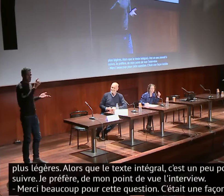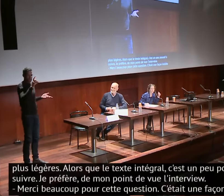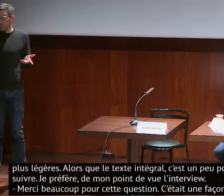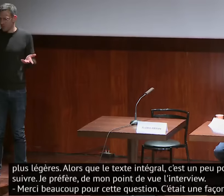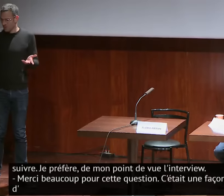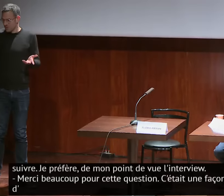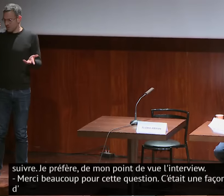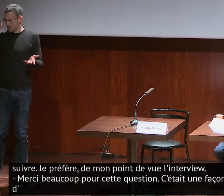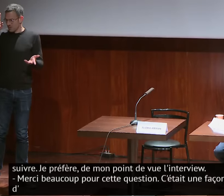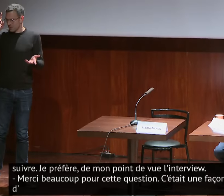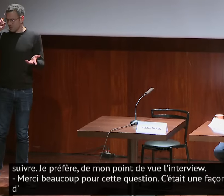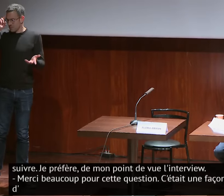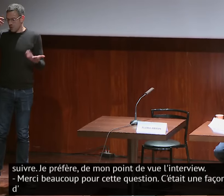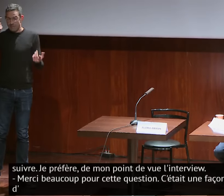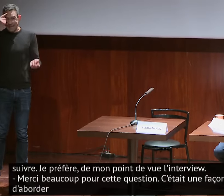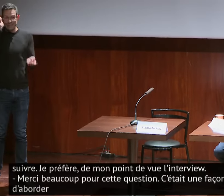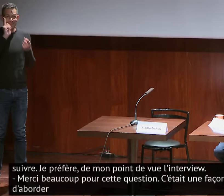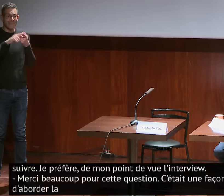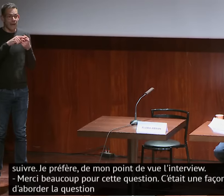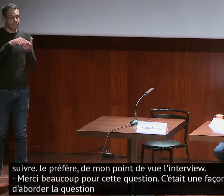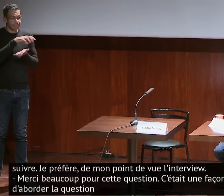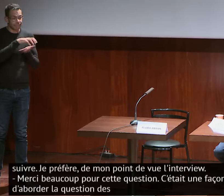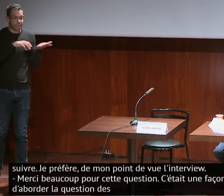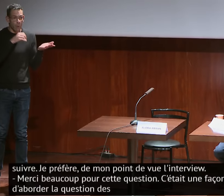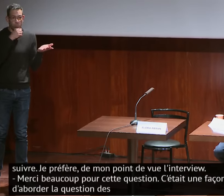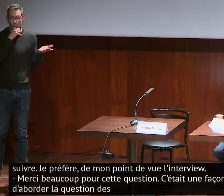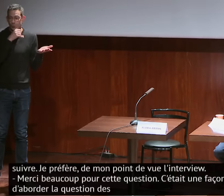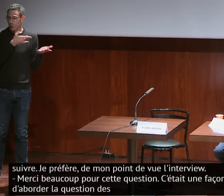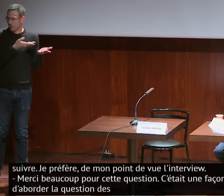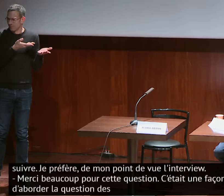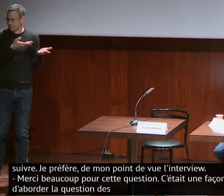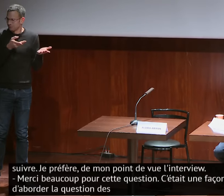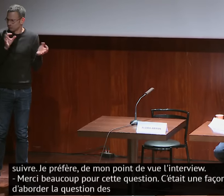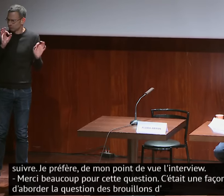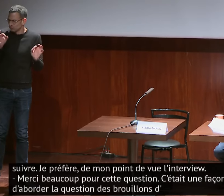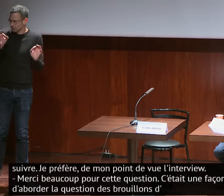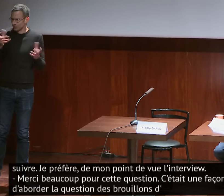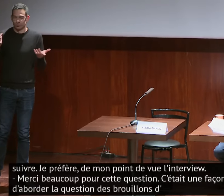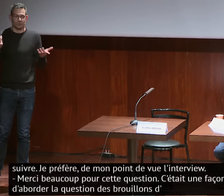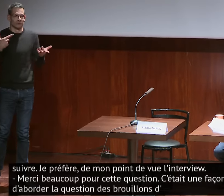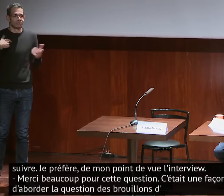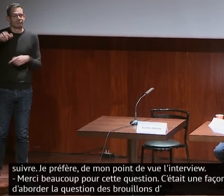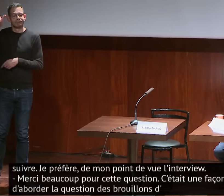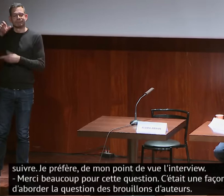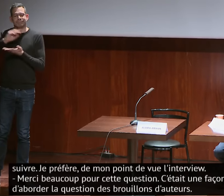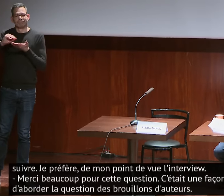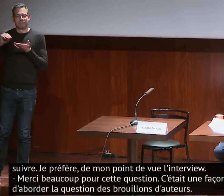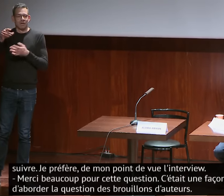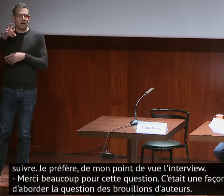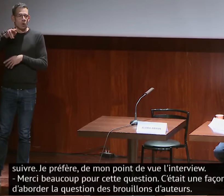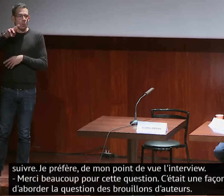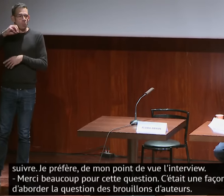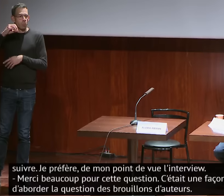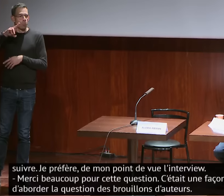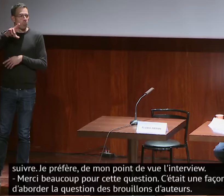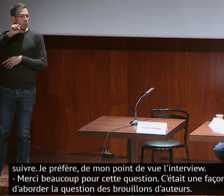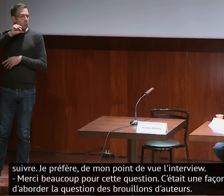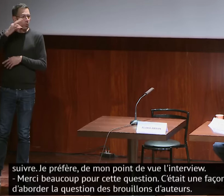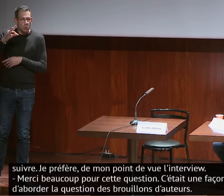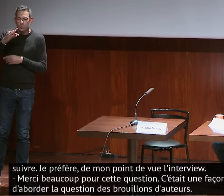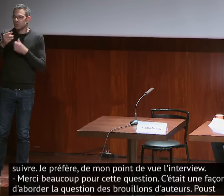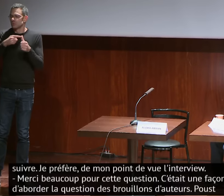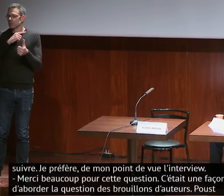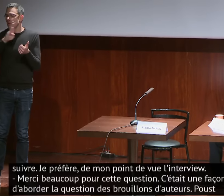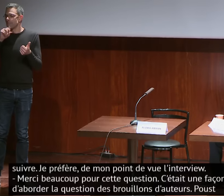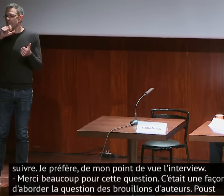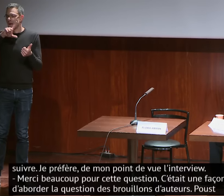d'aborder la question des brouillons. D'auteurs. Proust et Balzac écrivaient aussi mal réveillés très tôt le